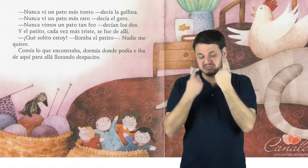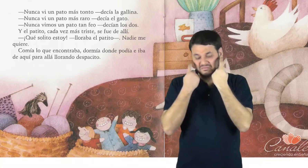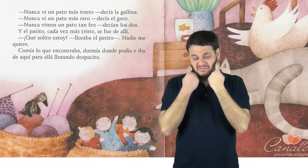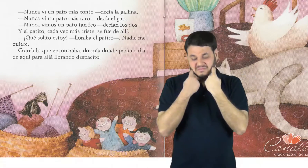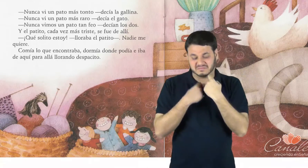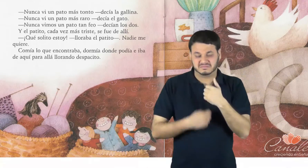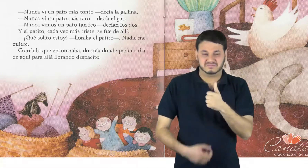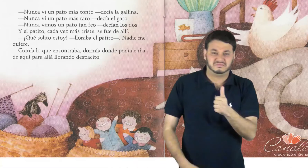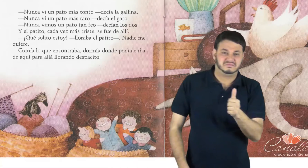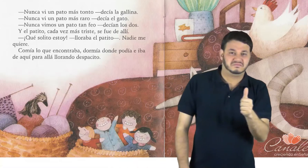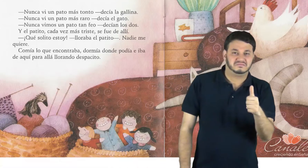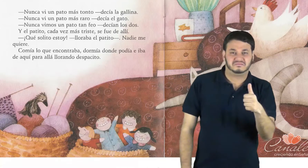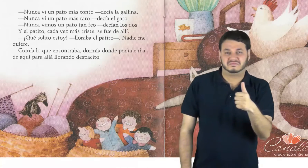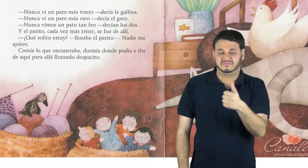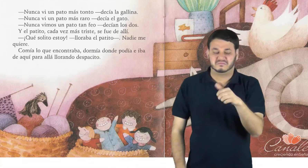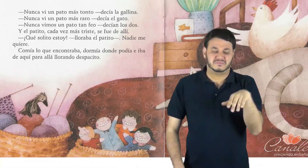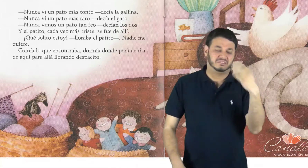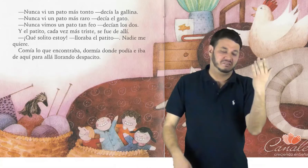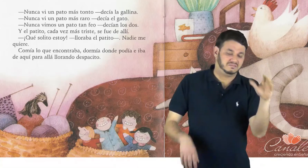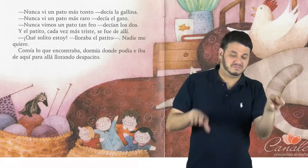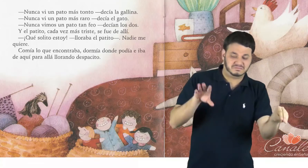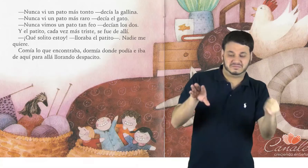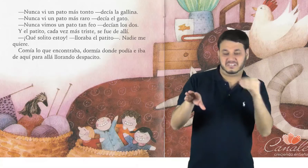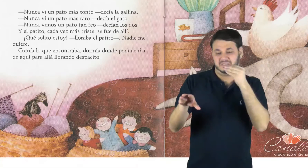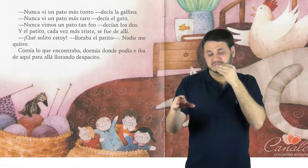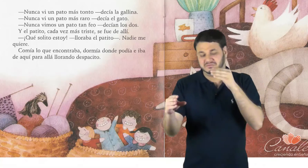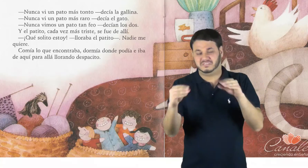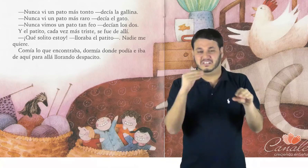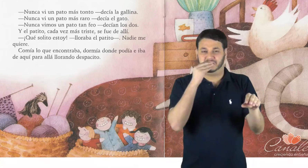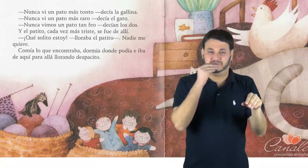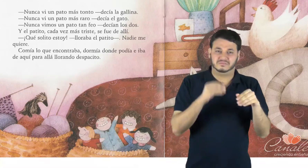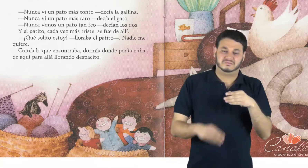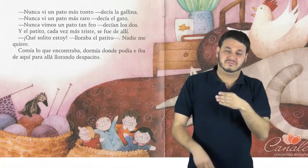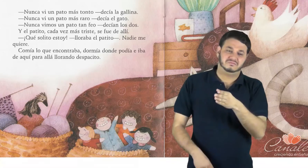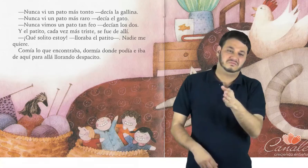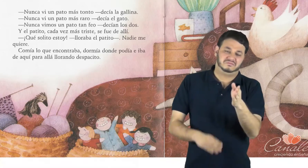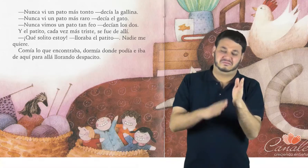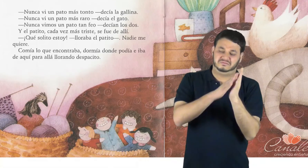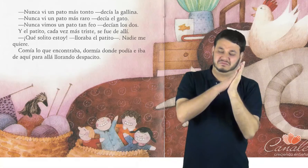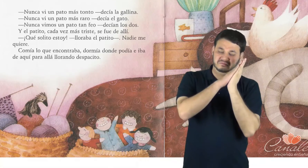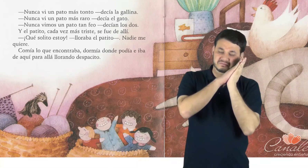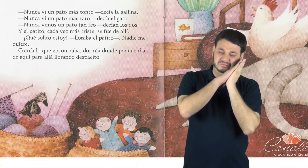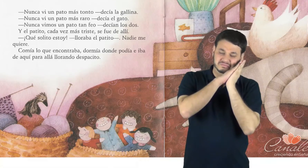dormía donde podía e iba de aquí para allá llorando despacito